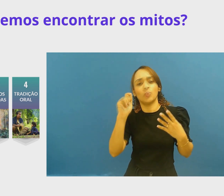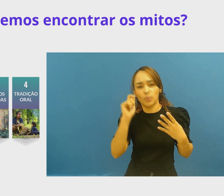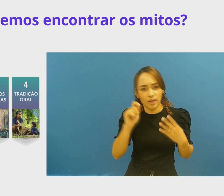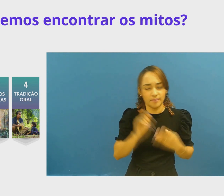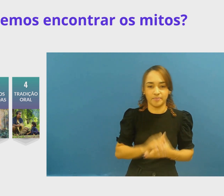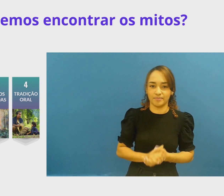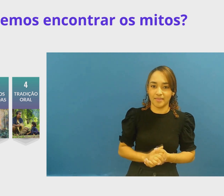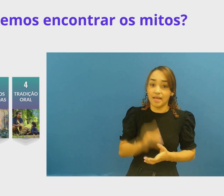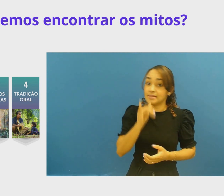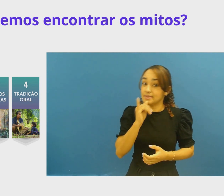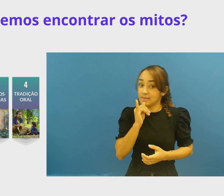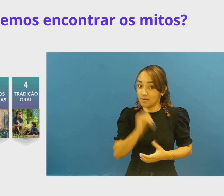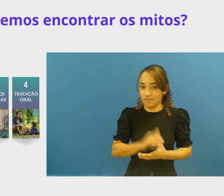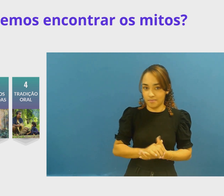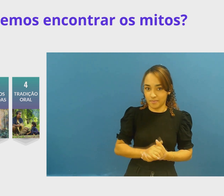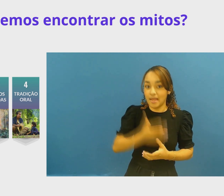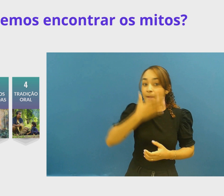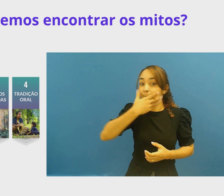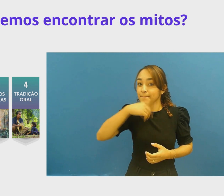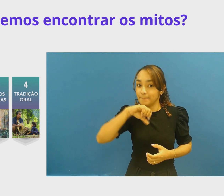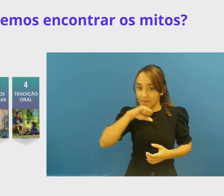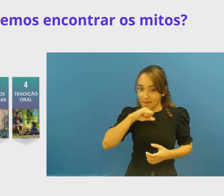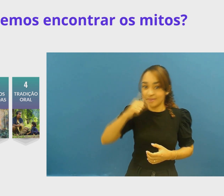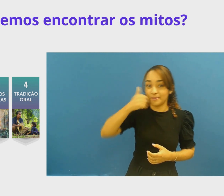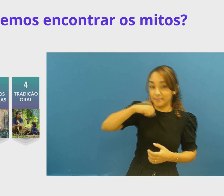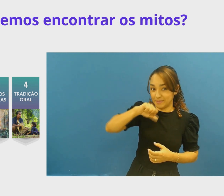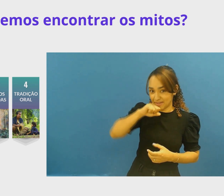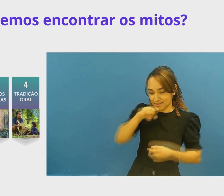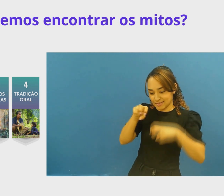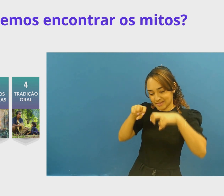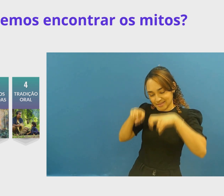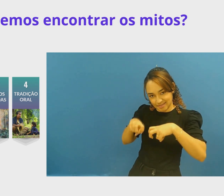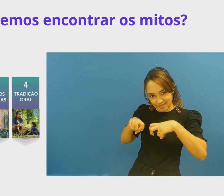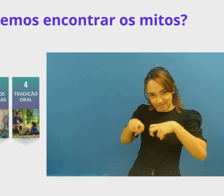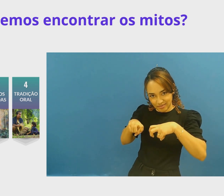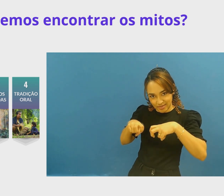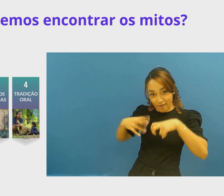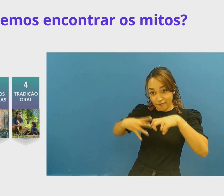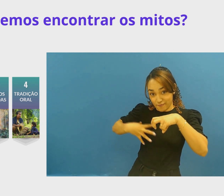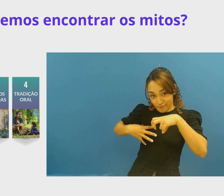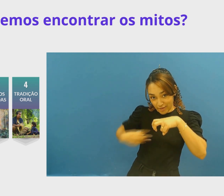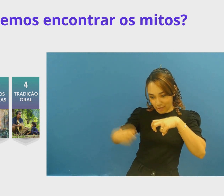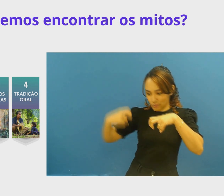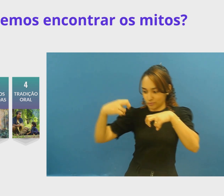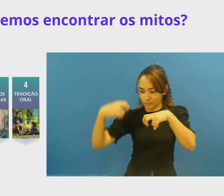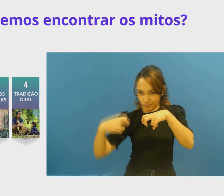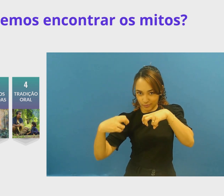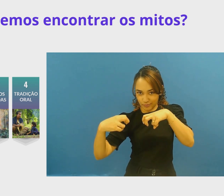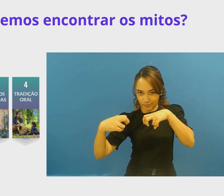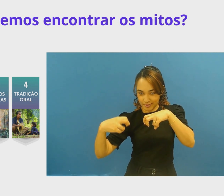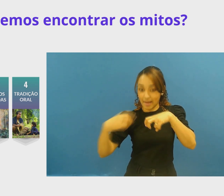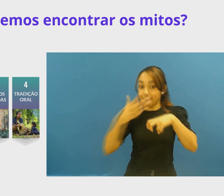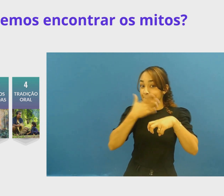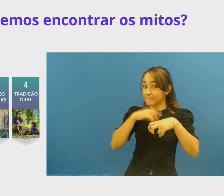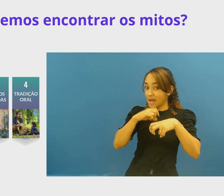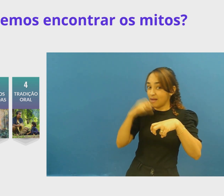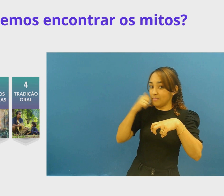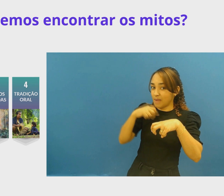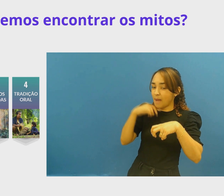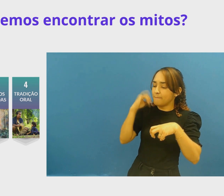Por exemplo, quando os pais contam para os seus filhos uma